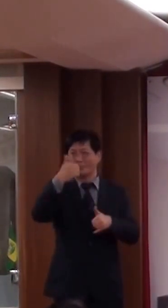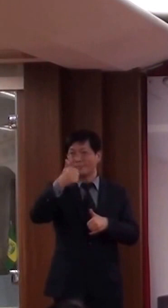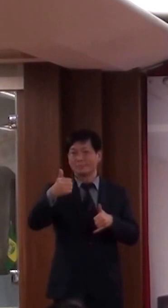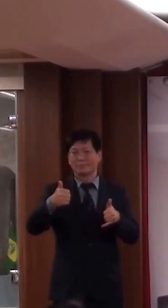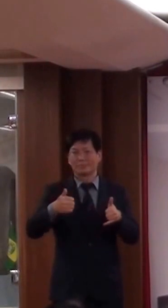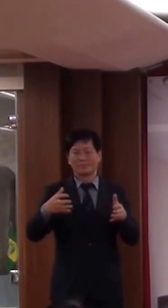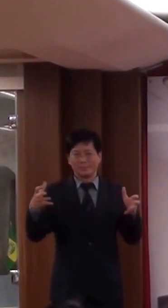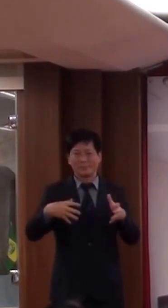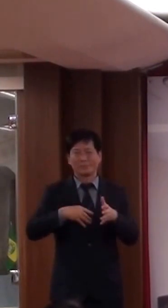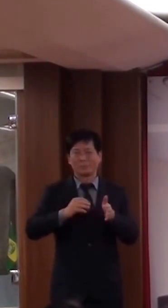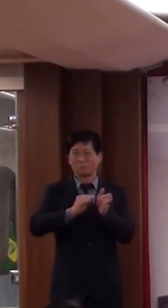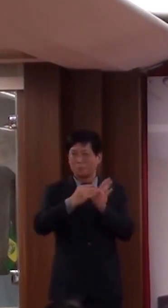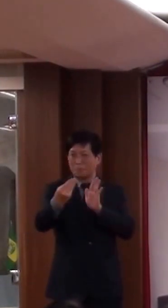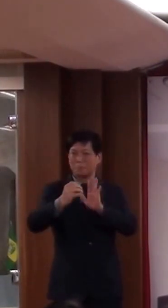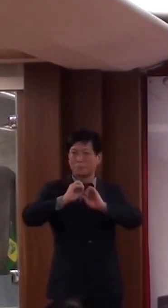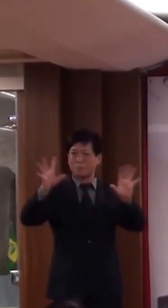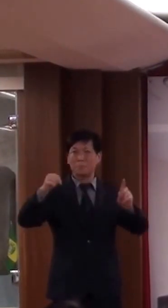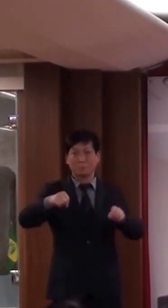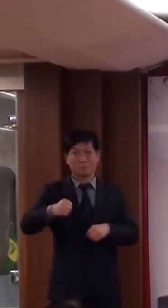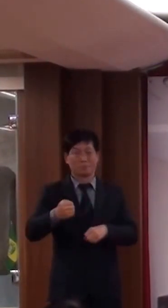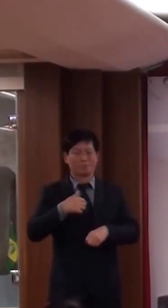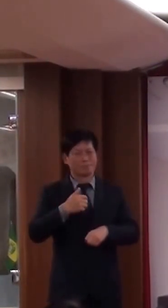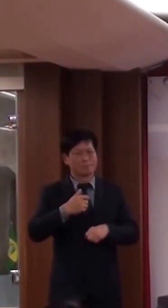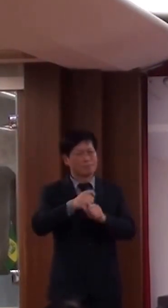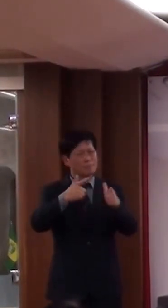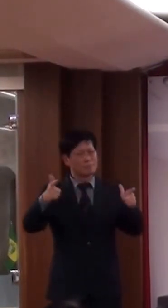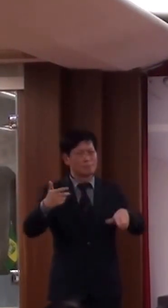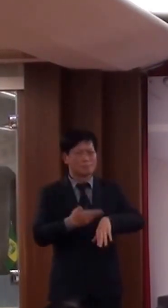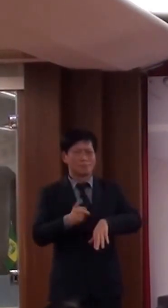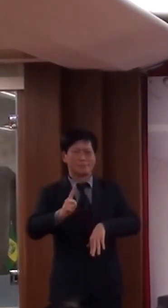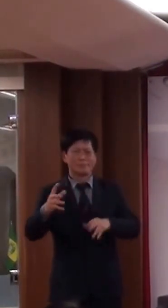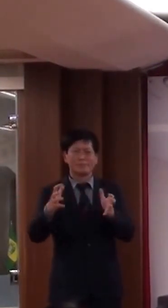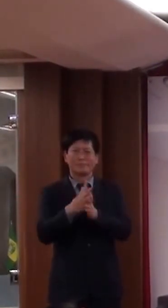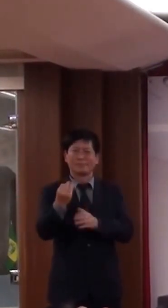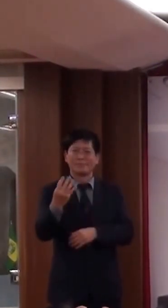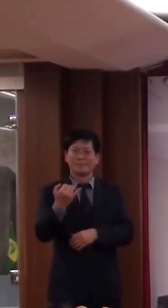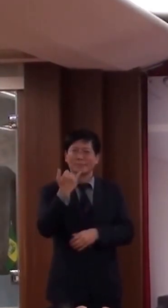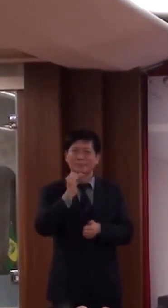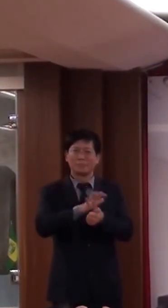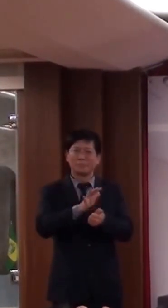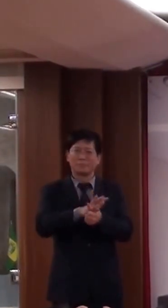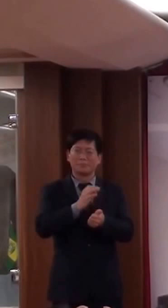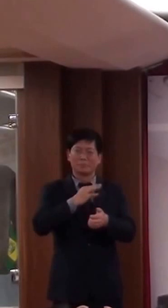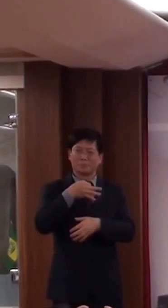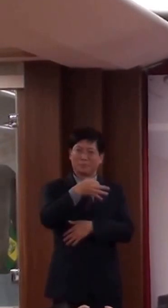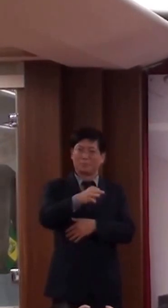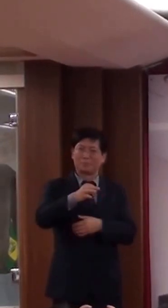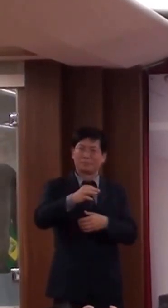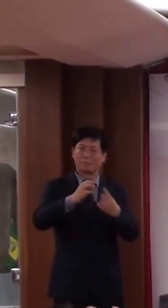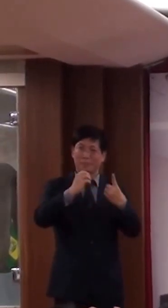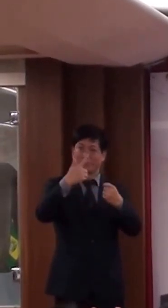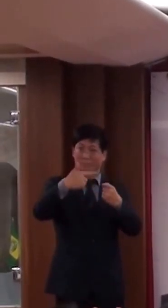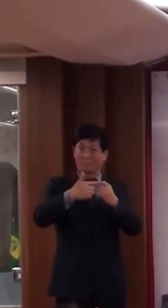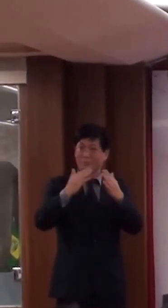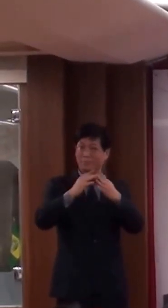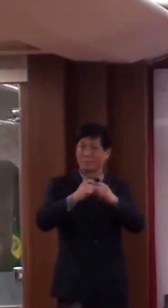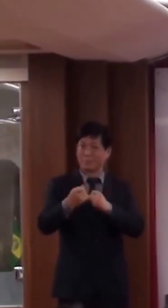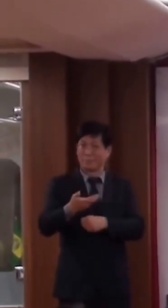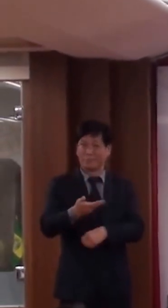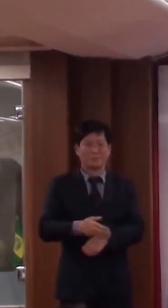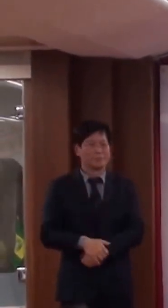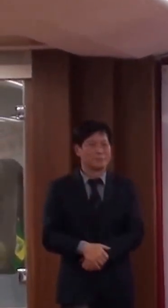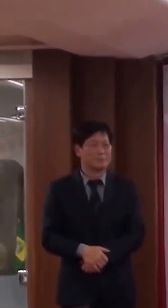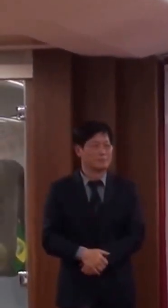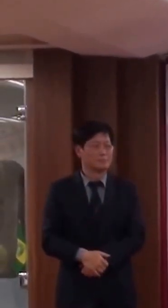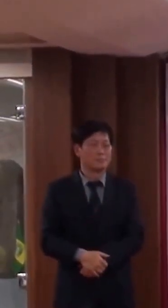一起来揭晓，到底这个天龙八部、天龙十部到底有多少部可以来缴纳我们的106年的房屋税